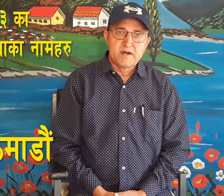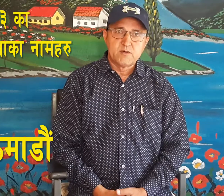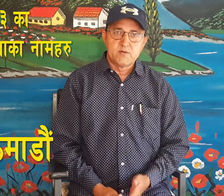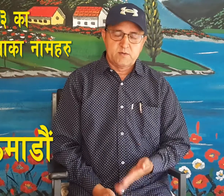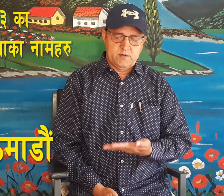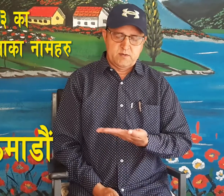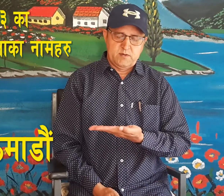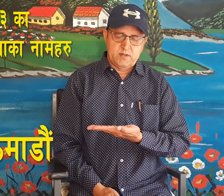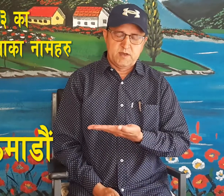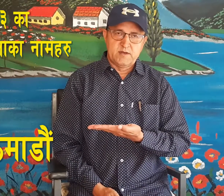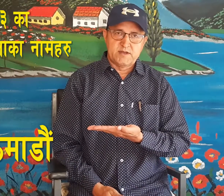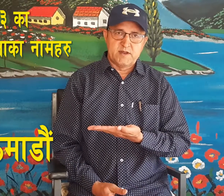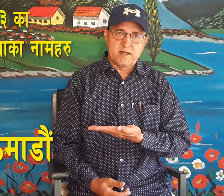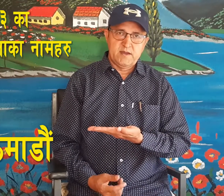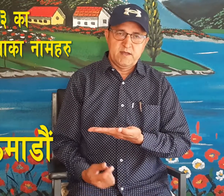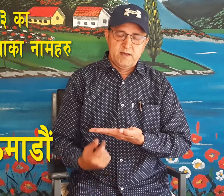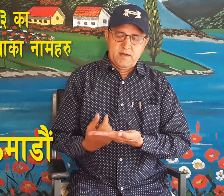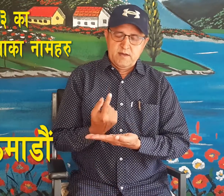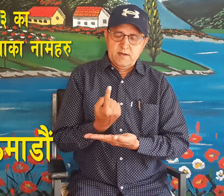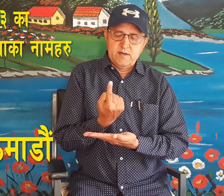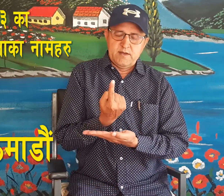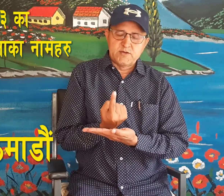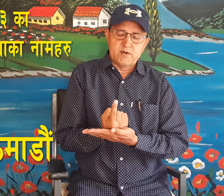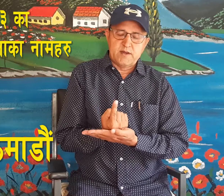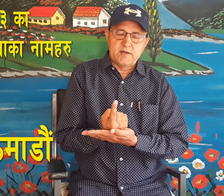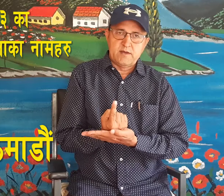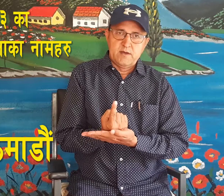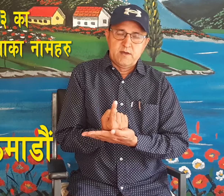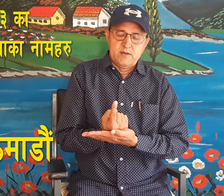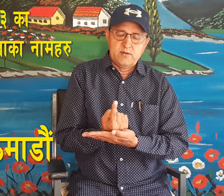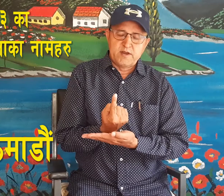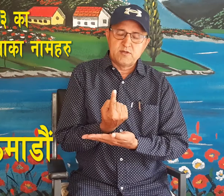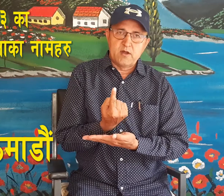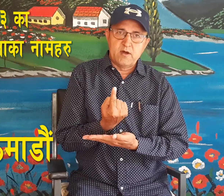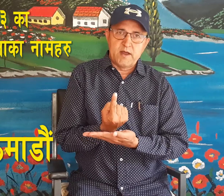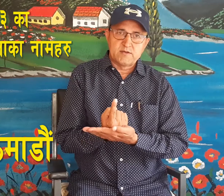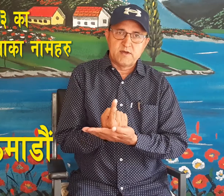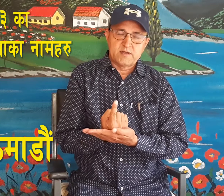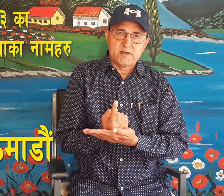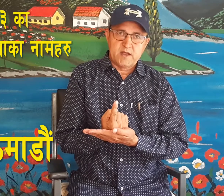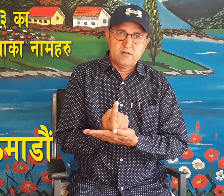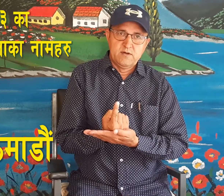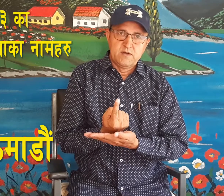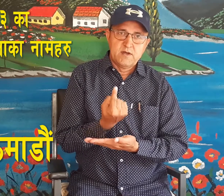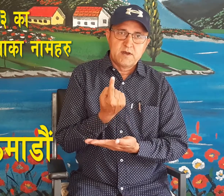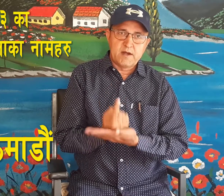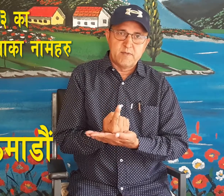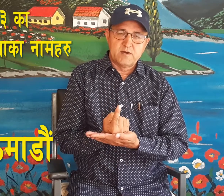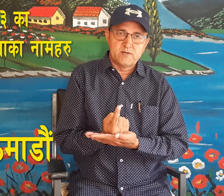काठमाडौँ हत्केलो यसरी राख्ने र यसो गर्ने, यो भनेको धरहराको सङ्केत देखाएको हो, काठमाडौँ